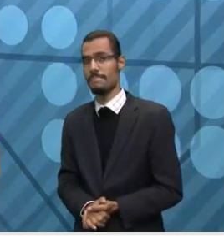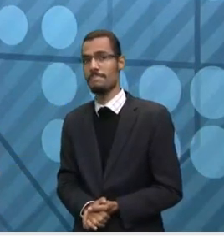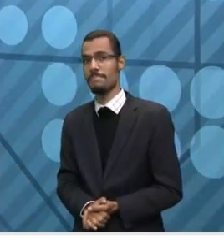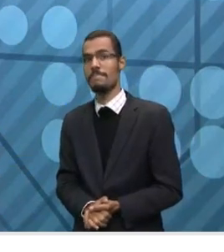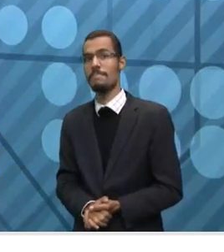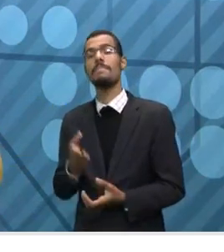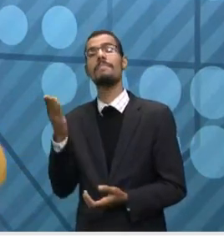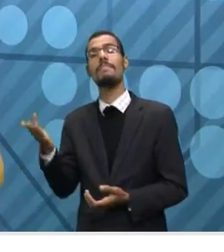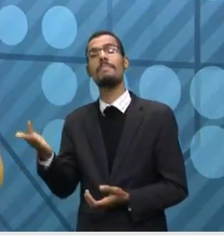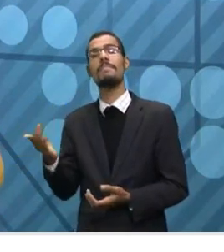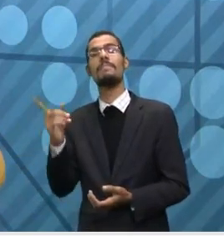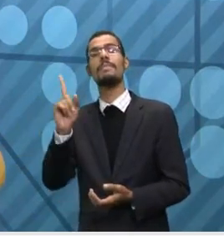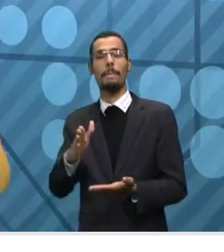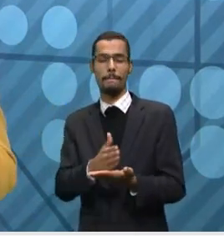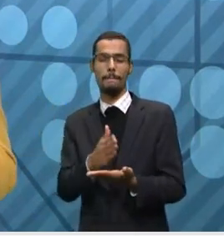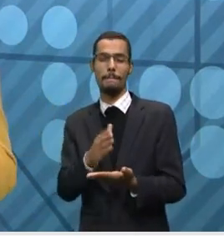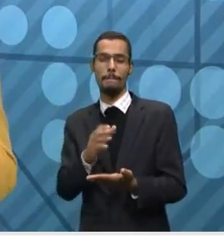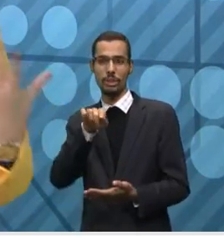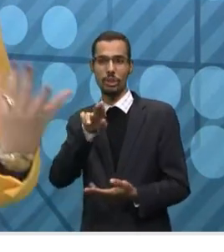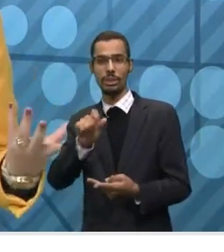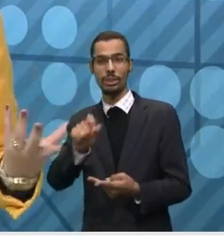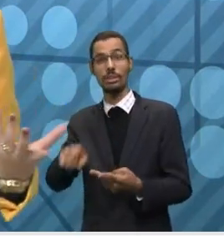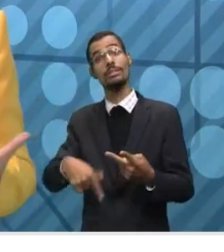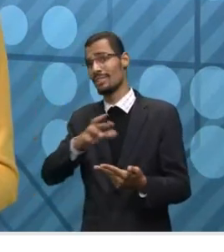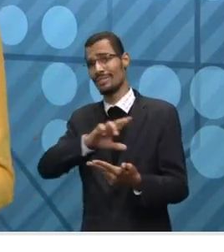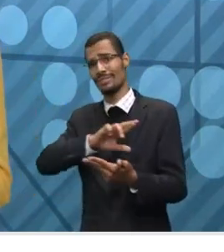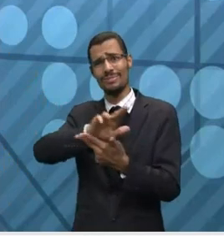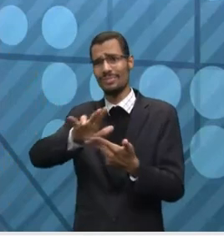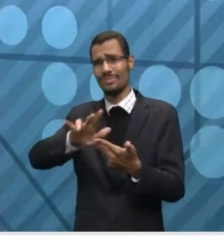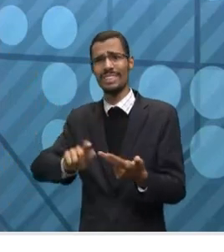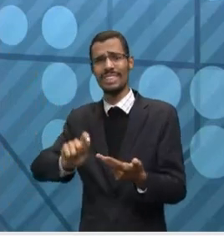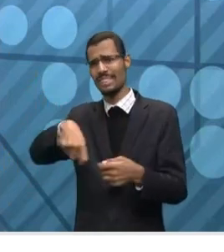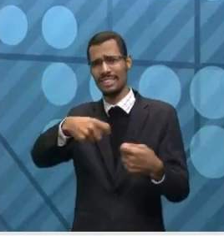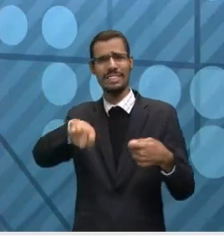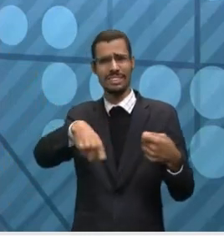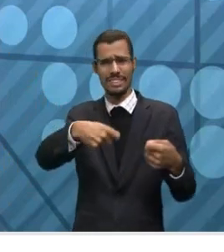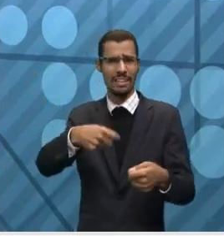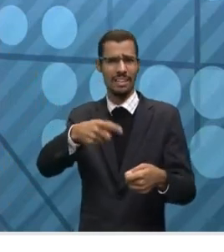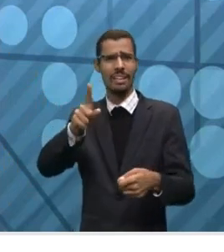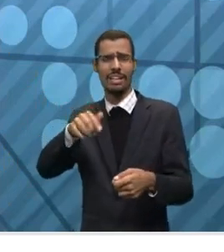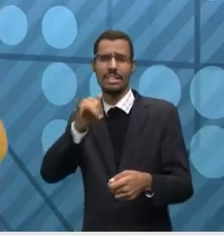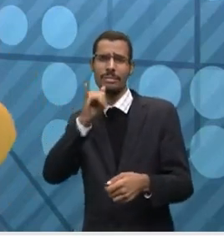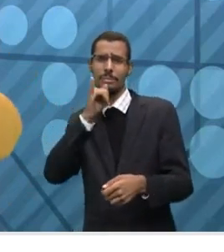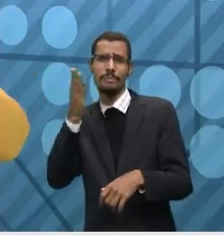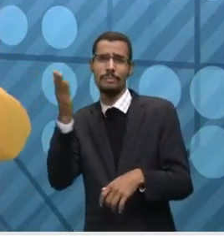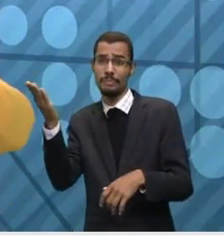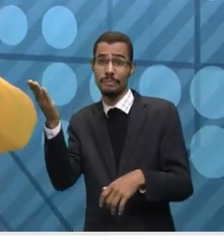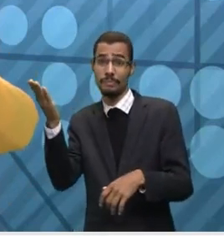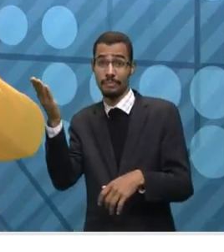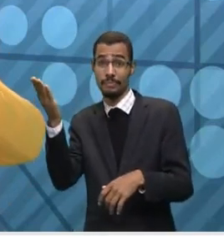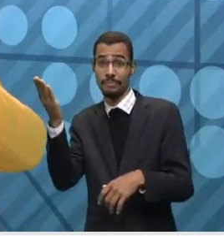isso significa página. E nós temos vários outros sinais que são compostos, por exemplo,